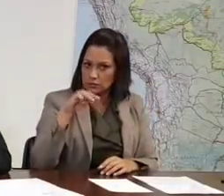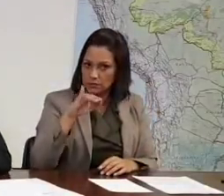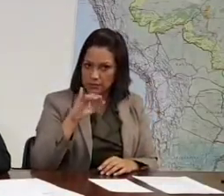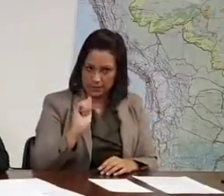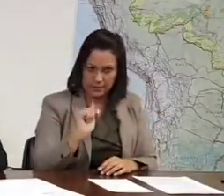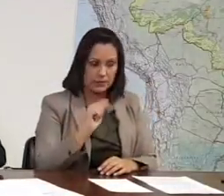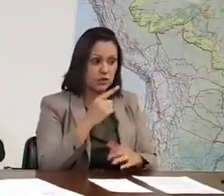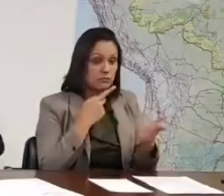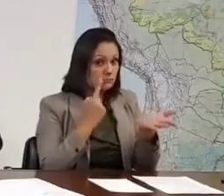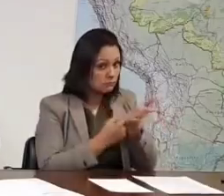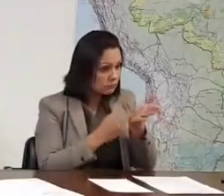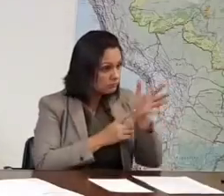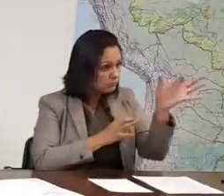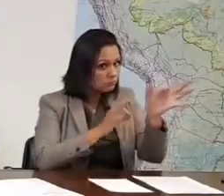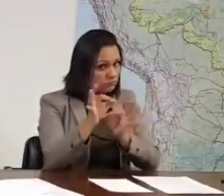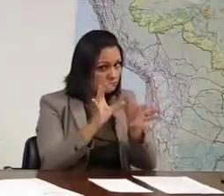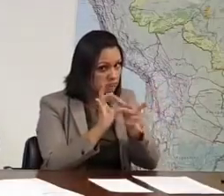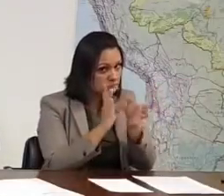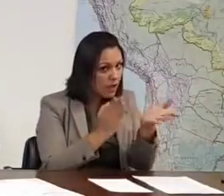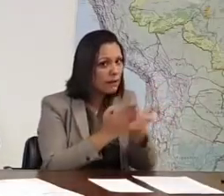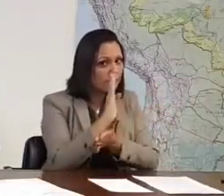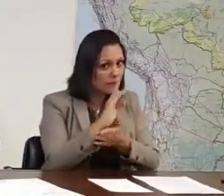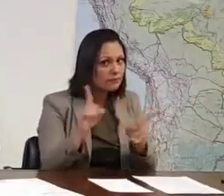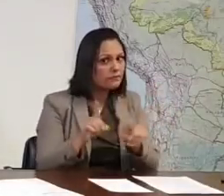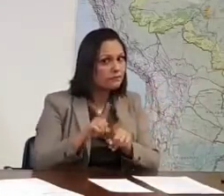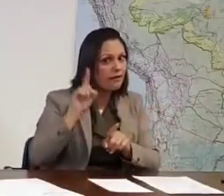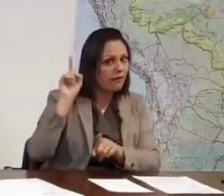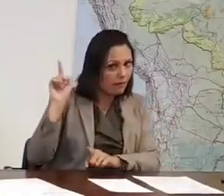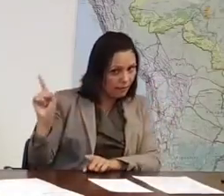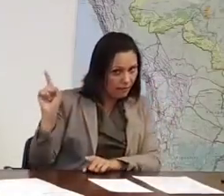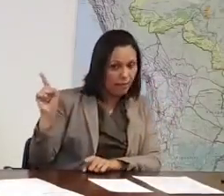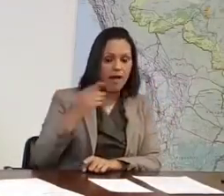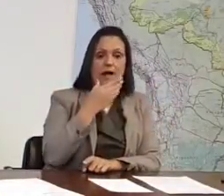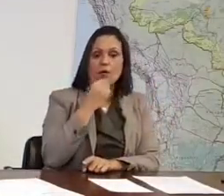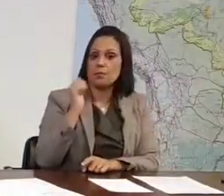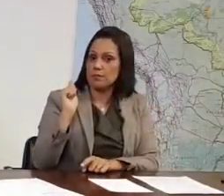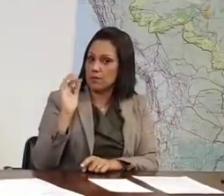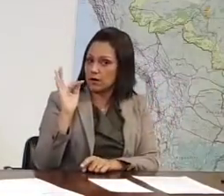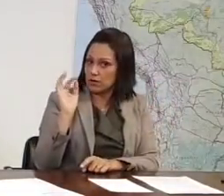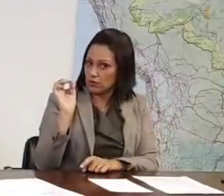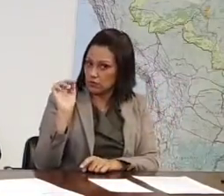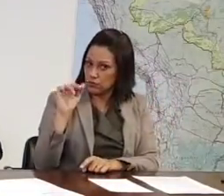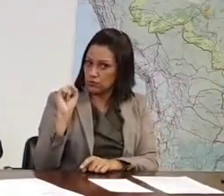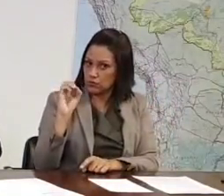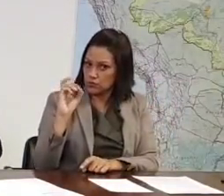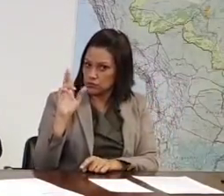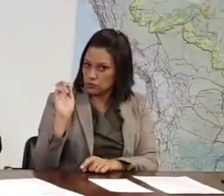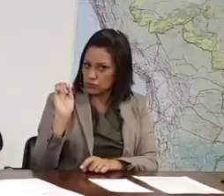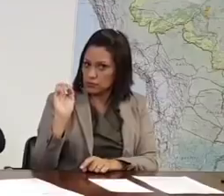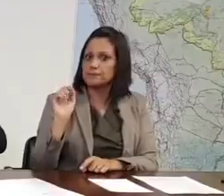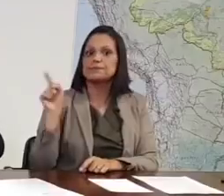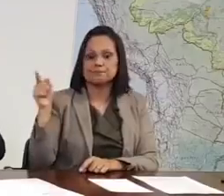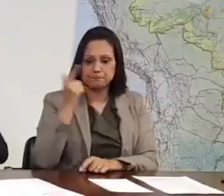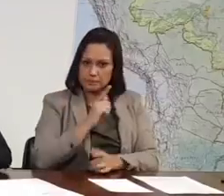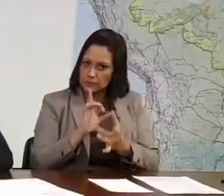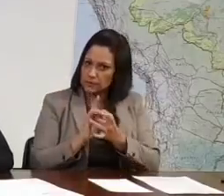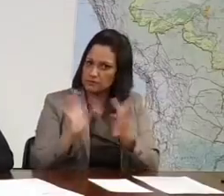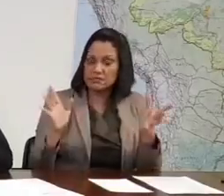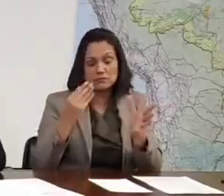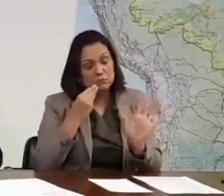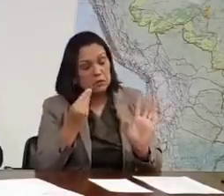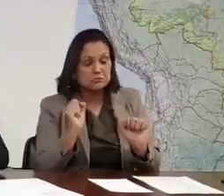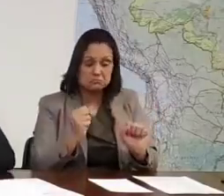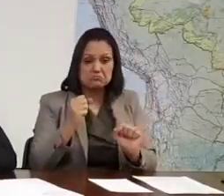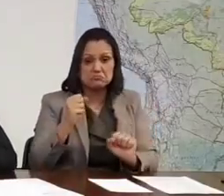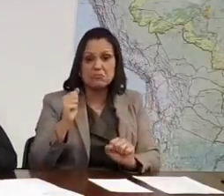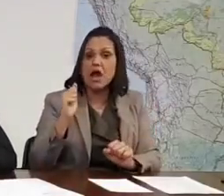Afonso Rando do Rio Grande do Sul, nessa linha também, não seria decreto, lá é lei, e se aprovar é bom porque evita qualquer questionamento tocante a isso.